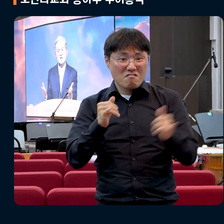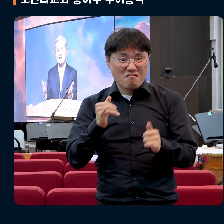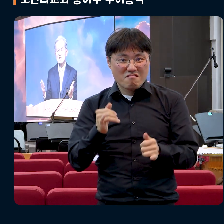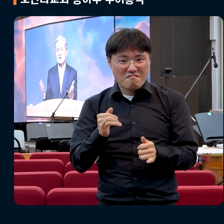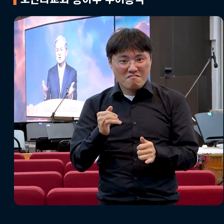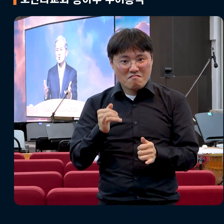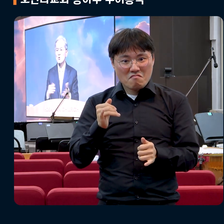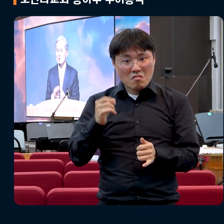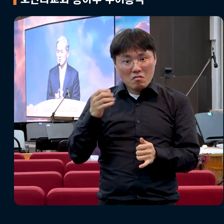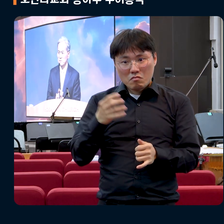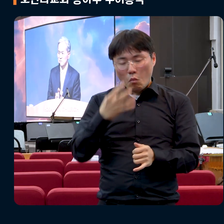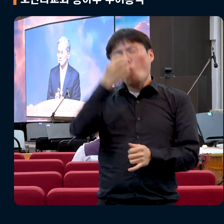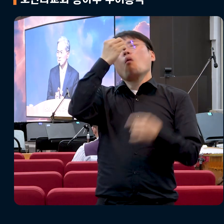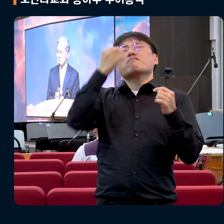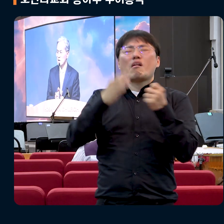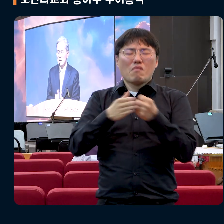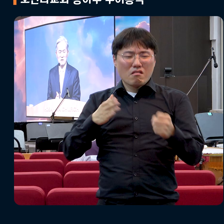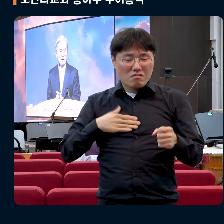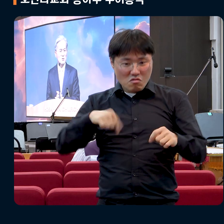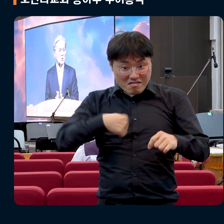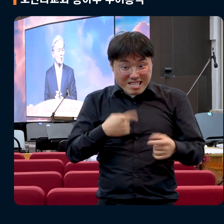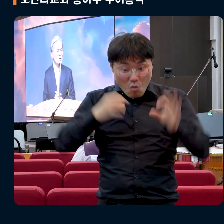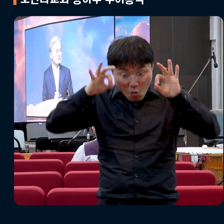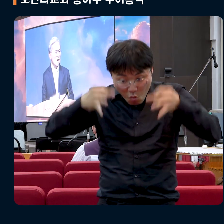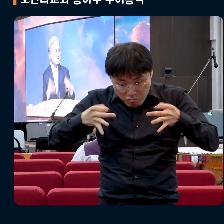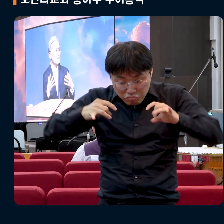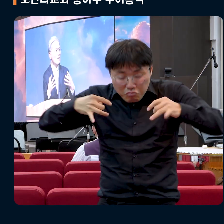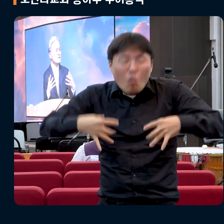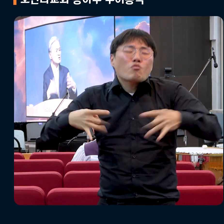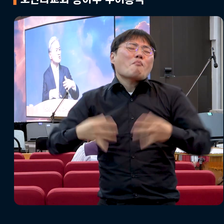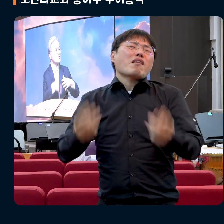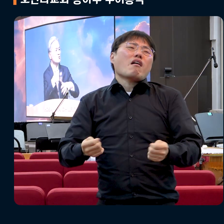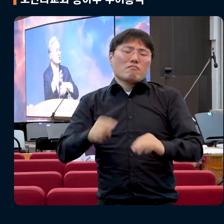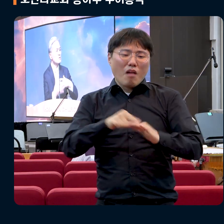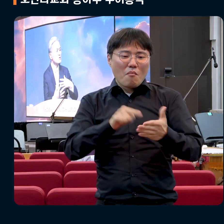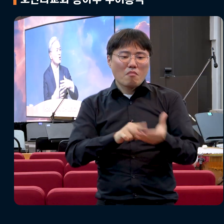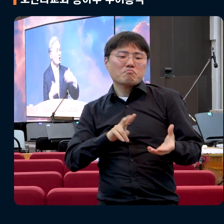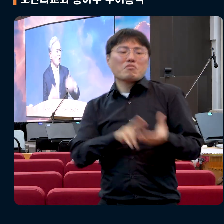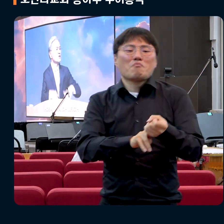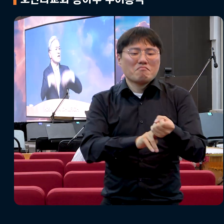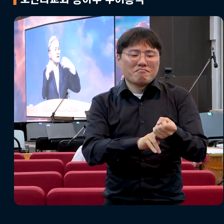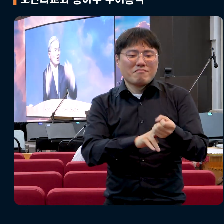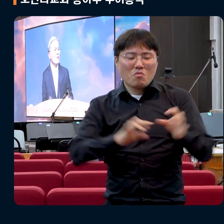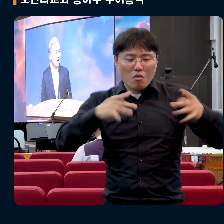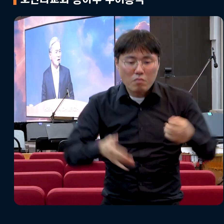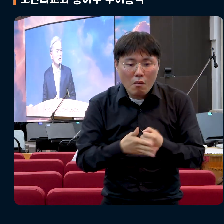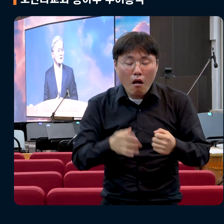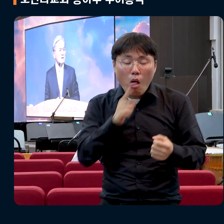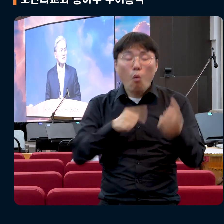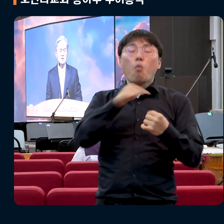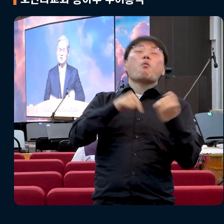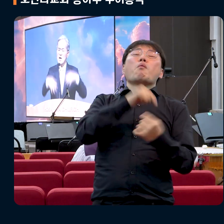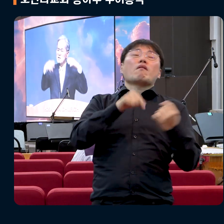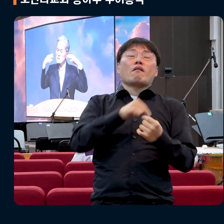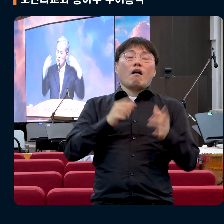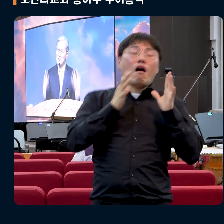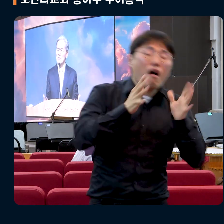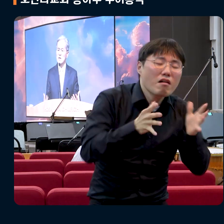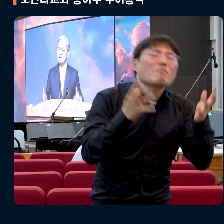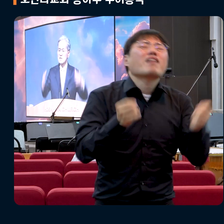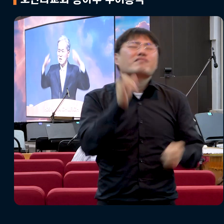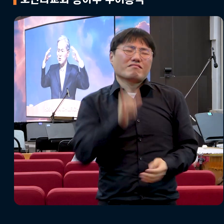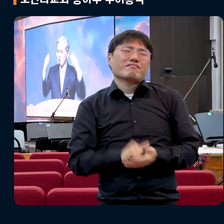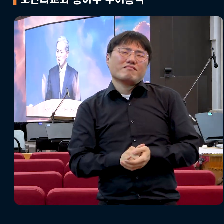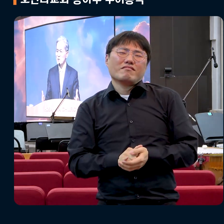교활해서 자기가 자기를 속여요. 그래가지고 자기 마음을 스스로 속이면서 거기에 자기가 넘어가. 그래서 자기는